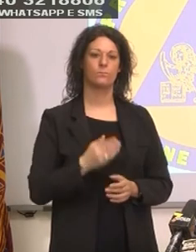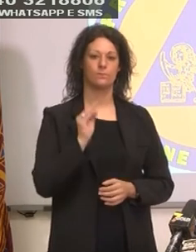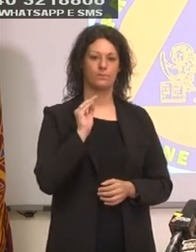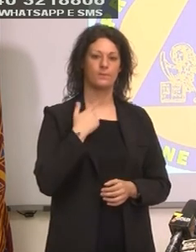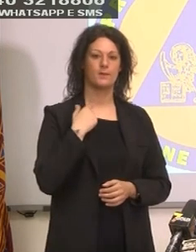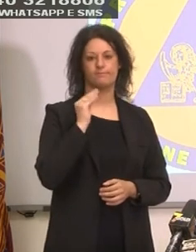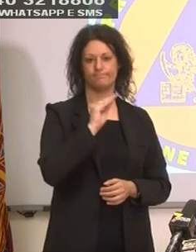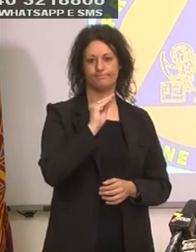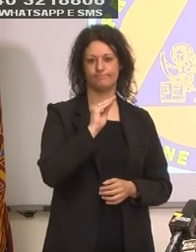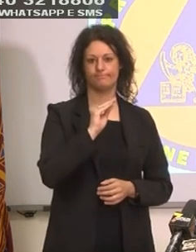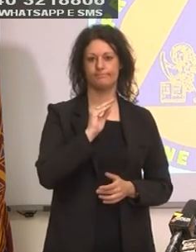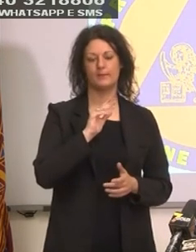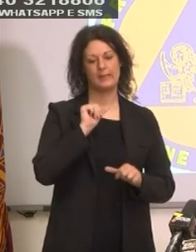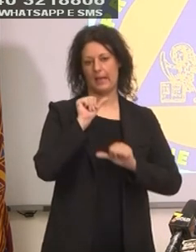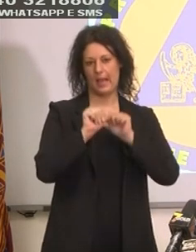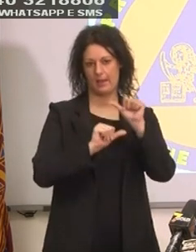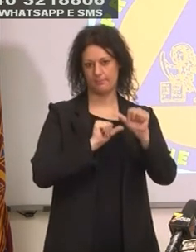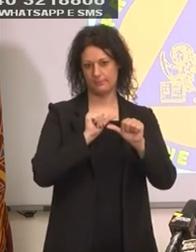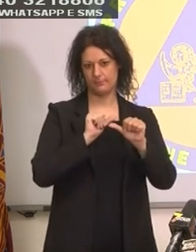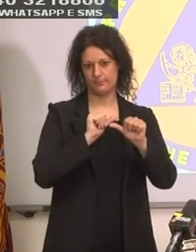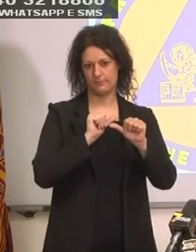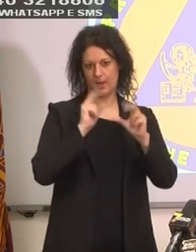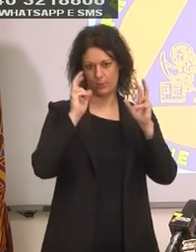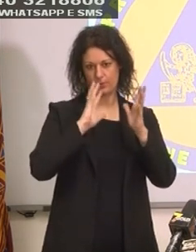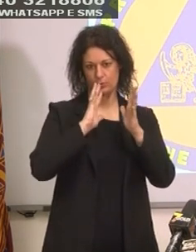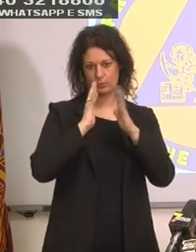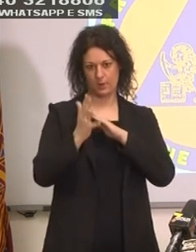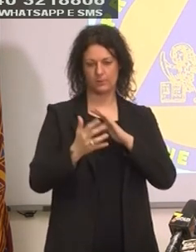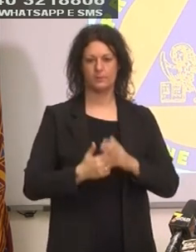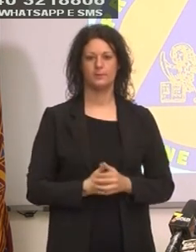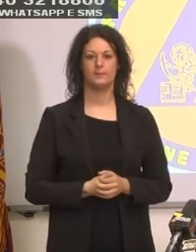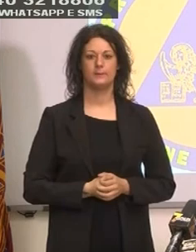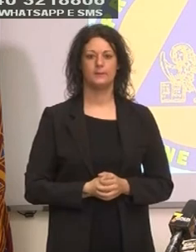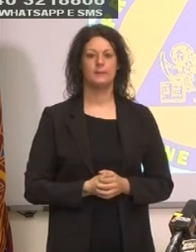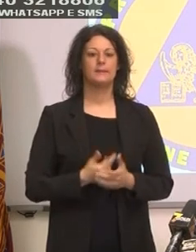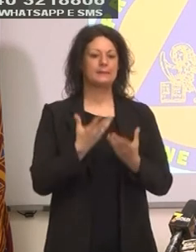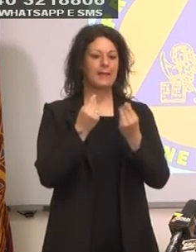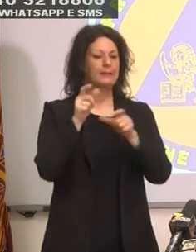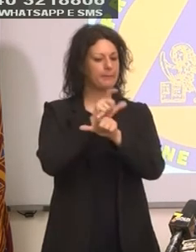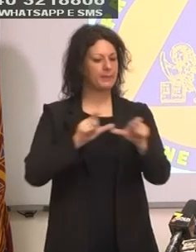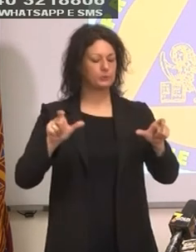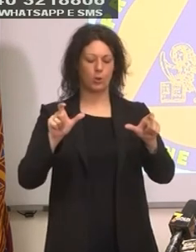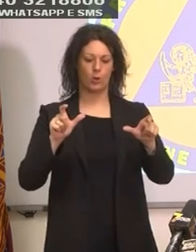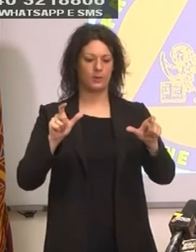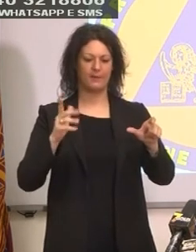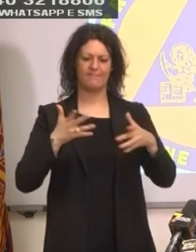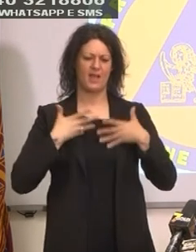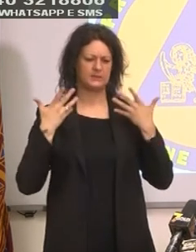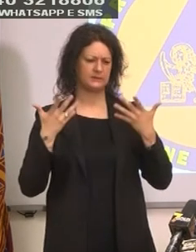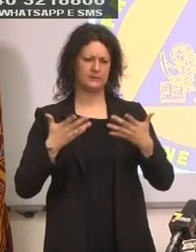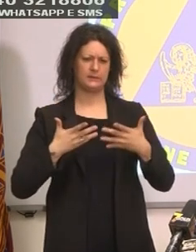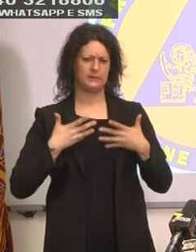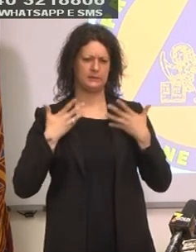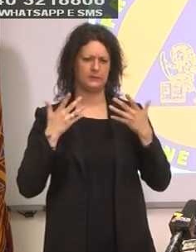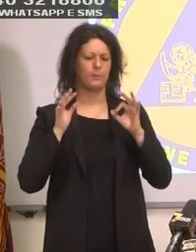cambiando diametralmente dopo, però ha tenuto banco e a molte persone ha dato fastidio anche la scena che c'è